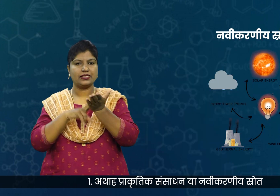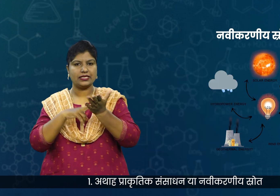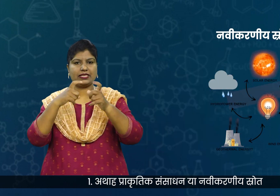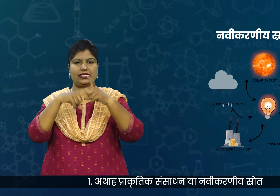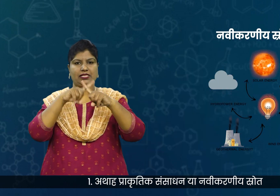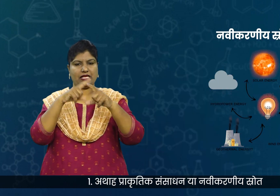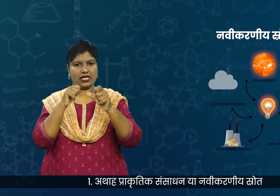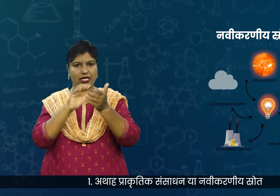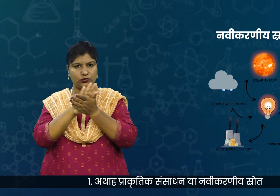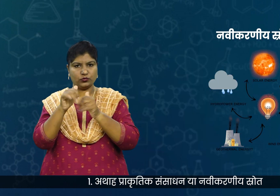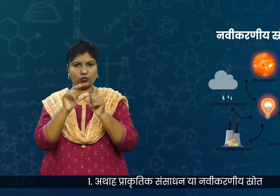या नवीकरणीय स्रोत।